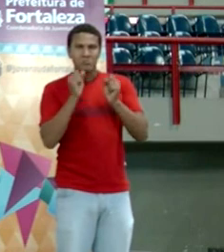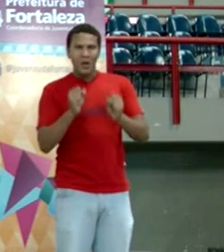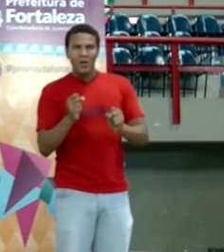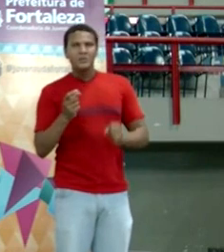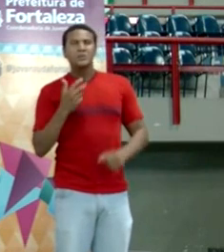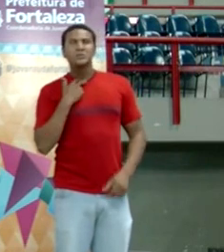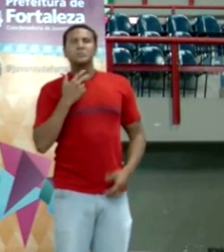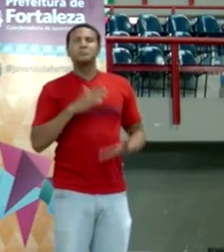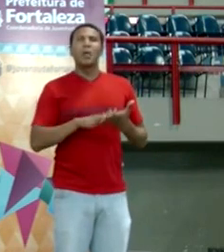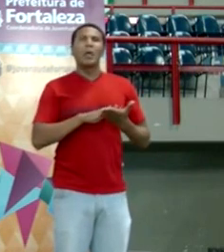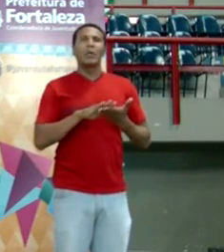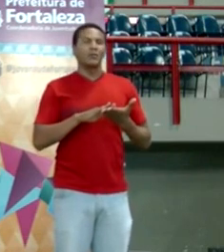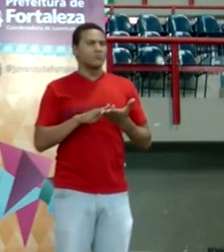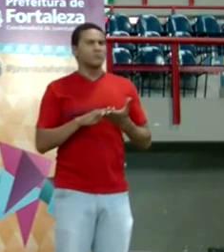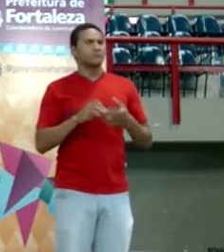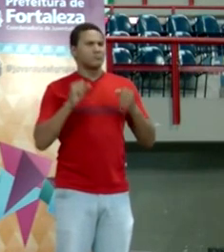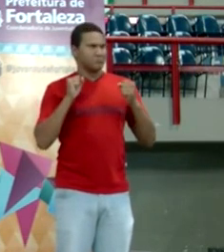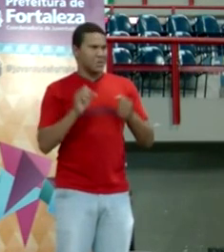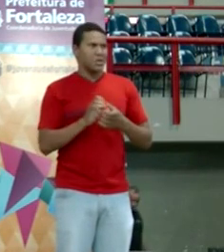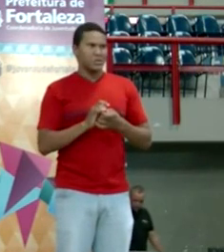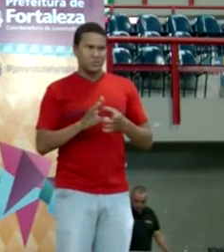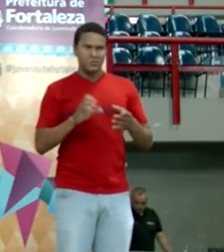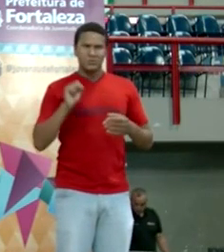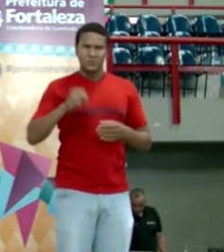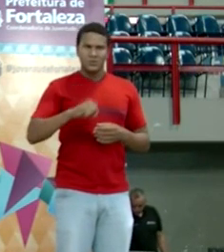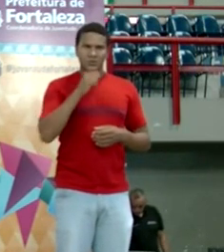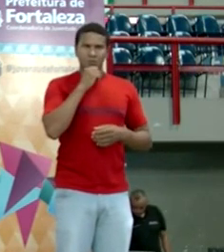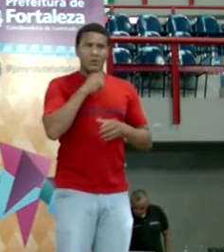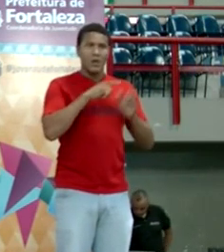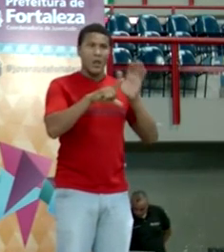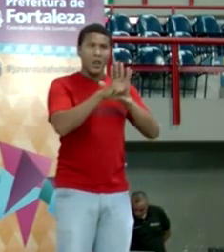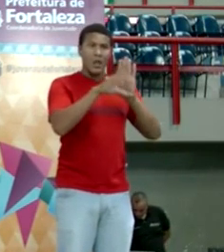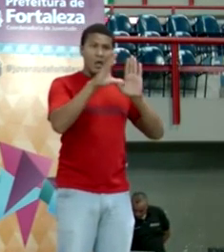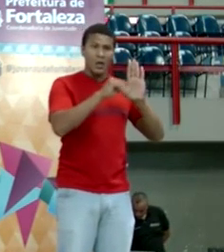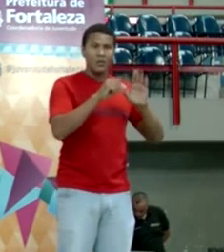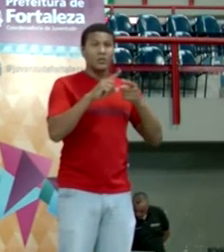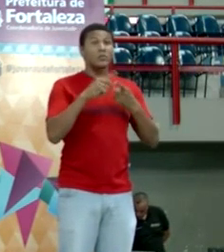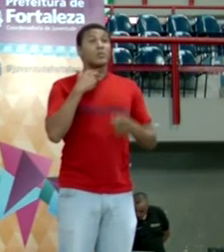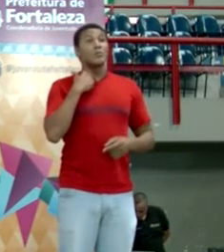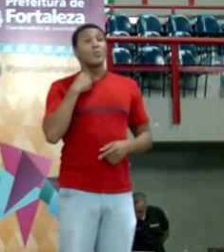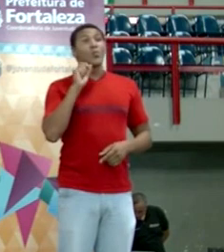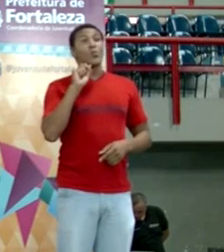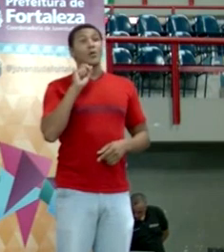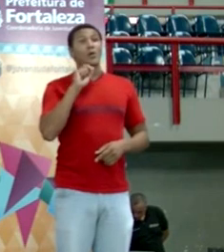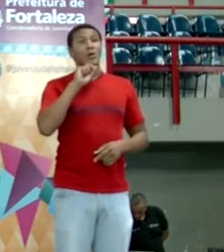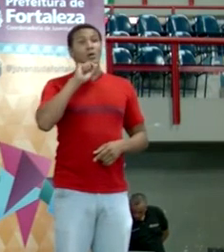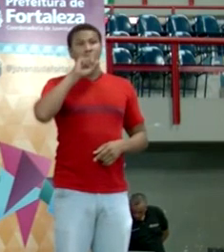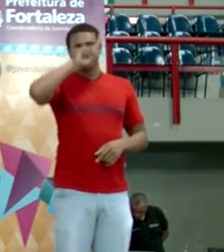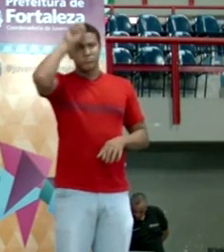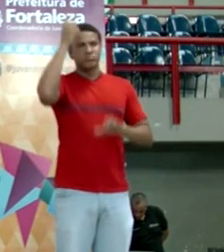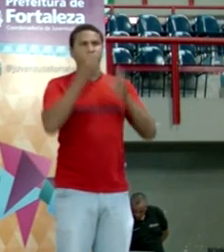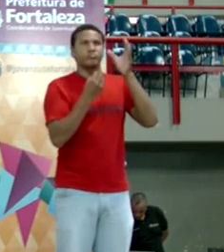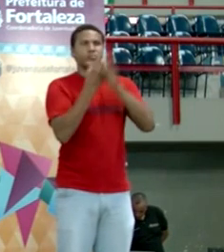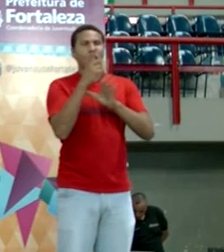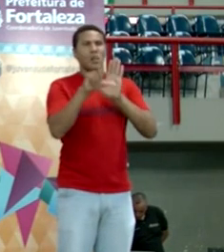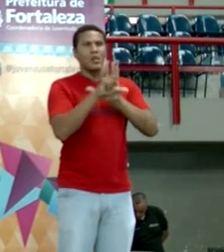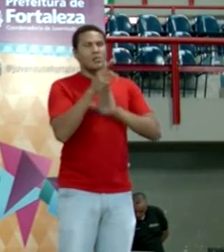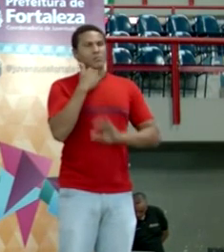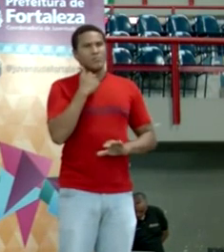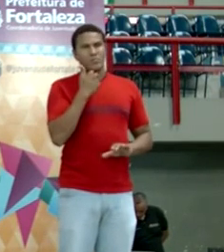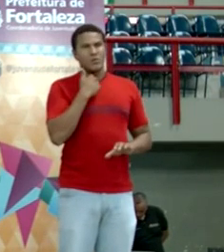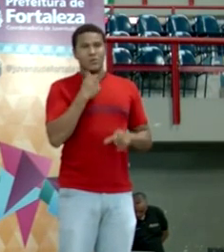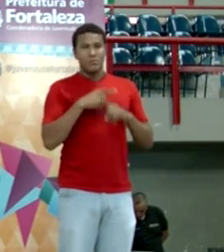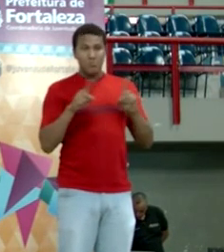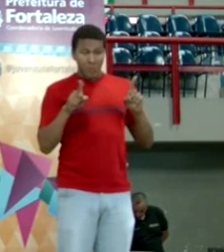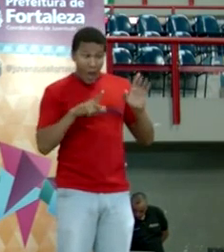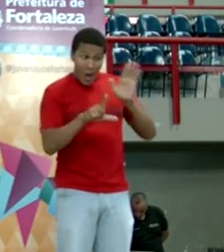primeiro-ministro, ele pode vetar leis. O que é que ele não pode? Criar a lei. Ele não pode dizer qual a lei que ele quer, mas ele pode chegar e dizer: aqui